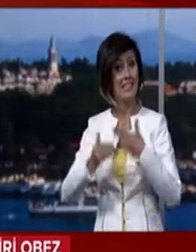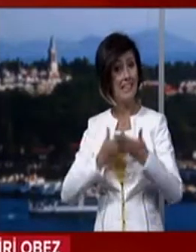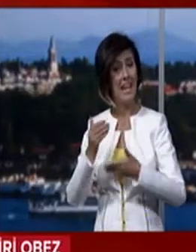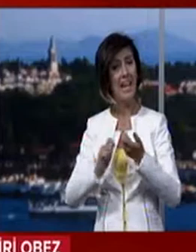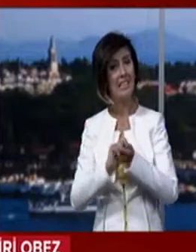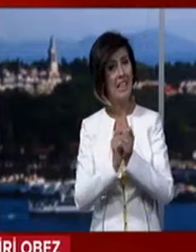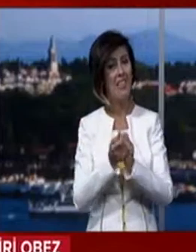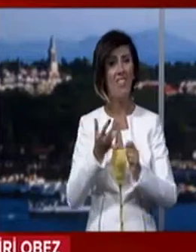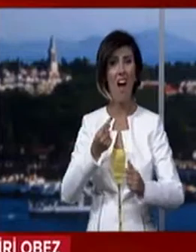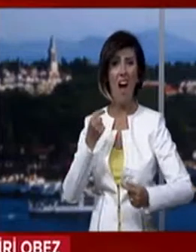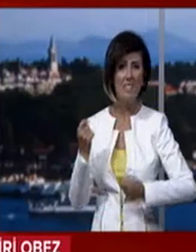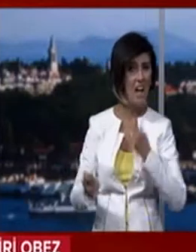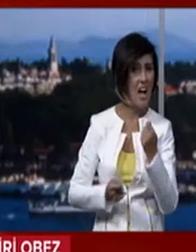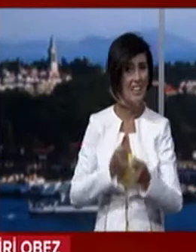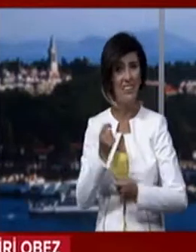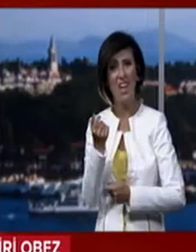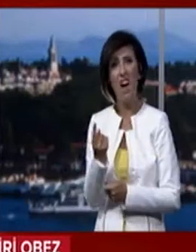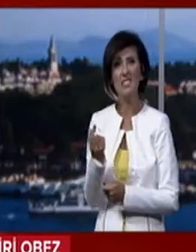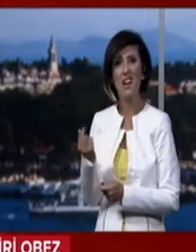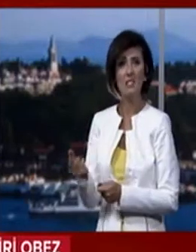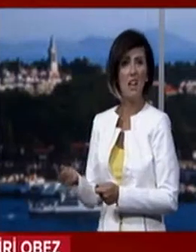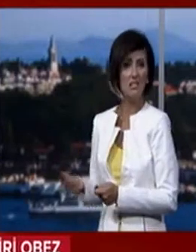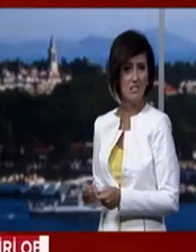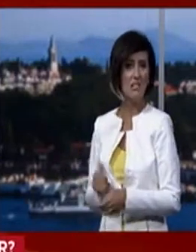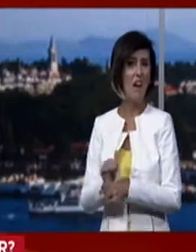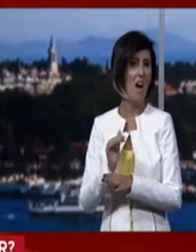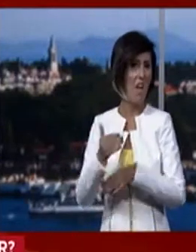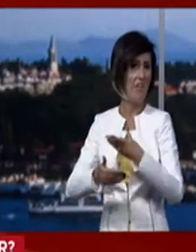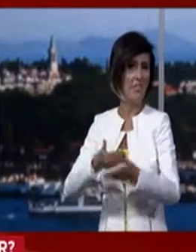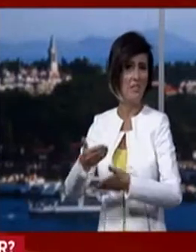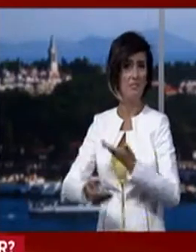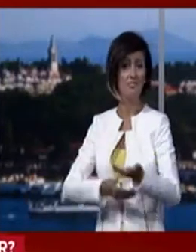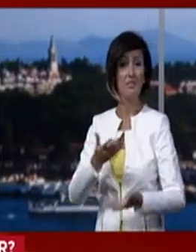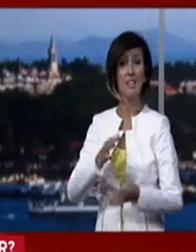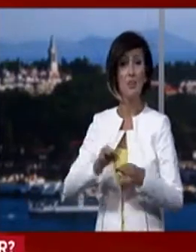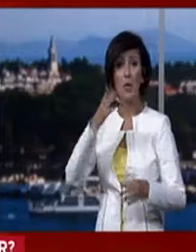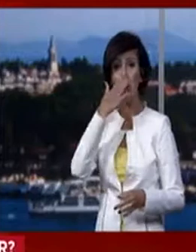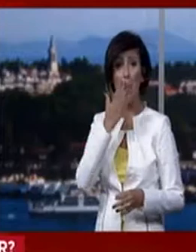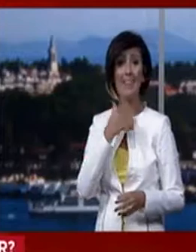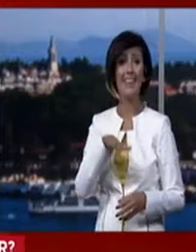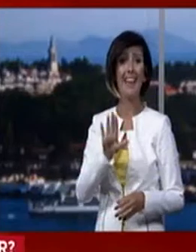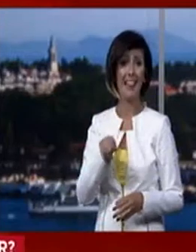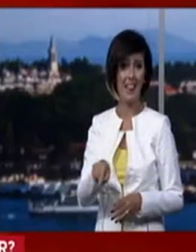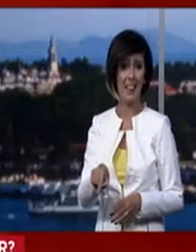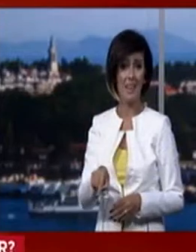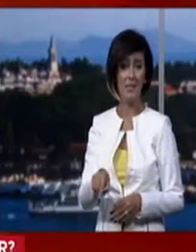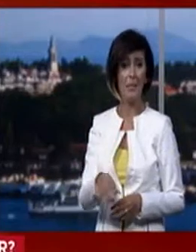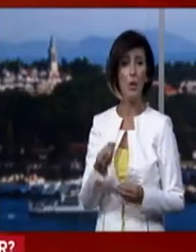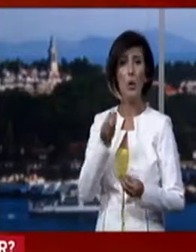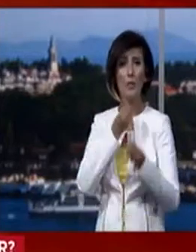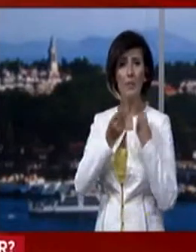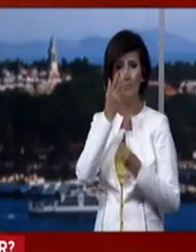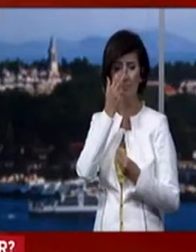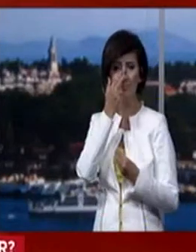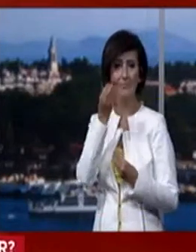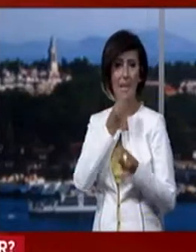değişmesi, daha az aktiviteler yaparak hayatımızı sürdürmemiz. Hiçbir şey doğal değil onun için yani. Genelde düzensiz beslenme